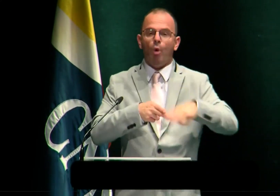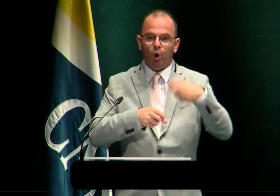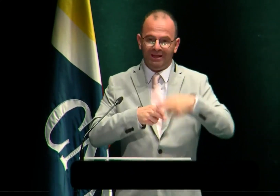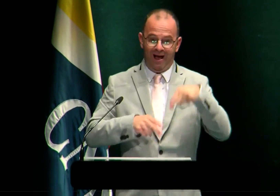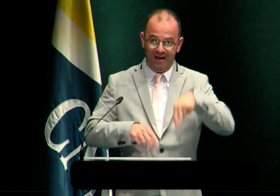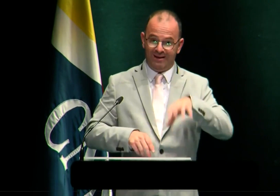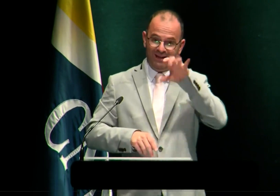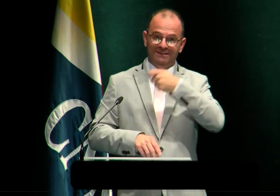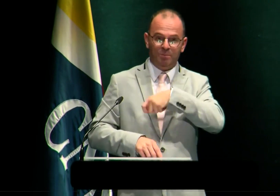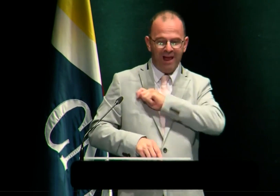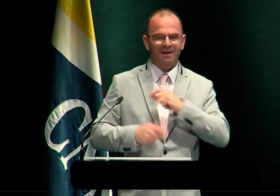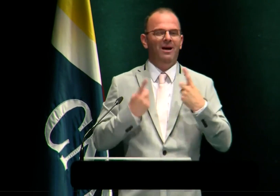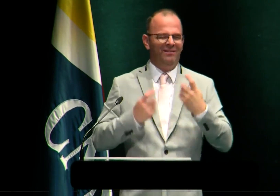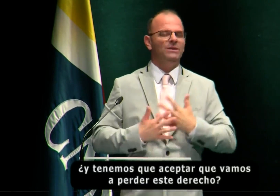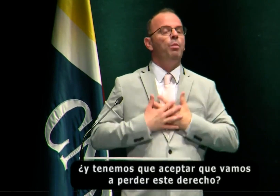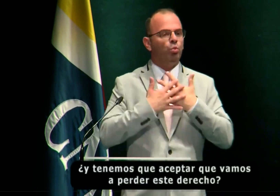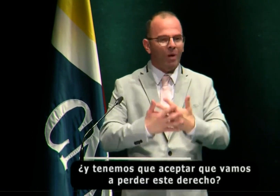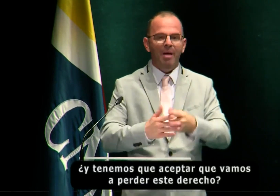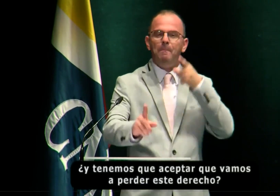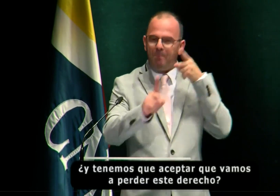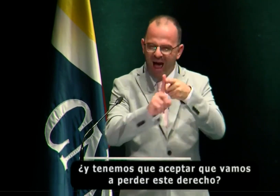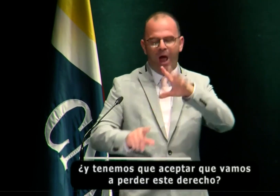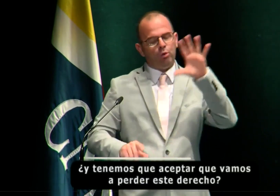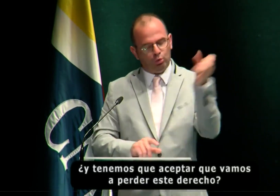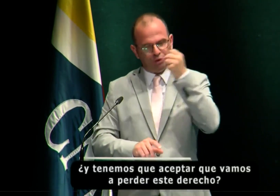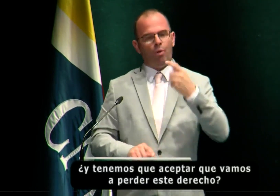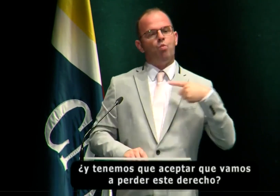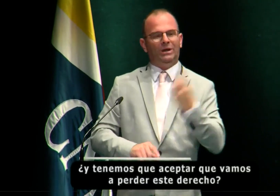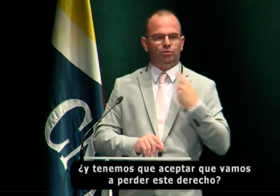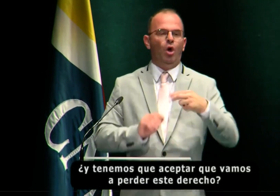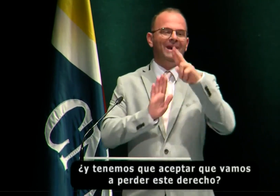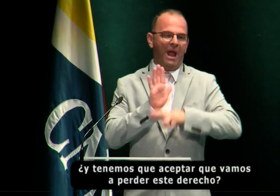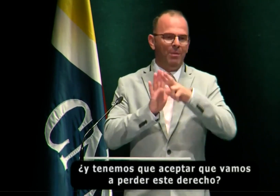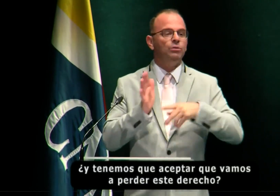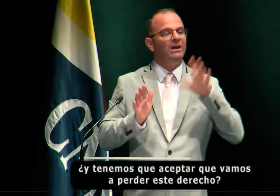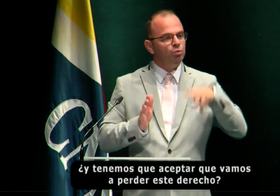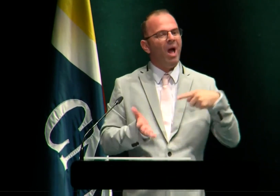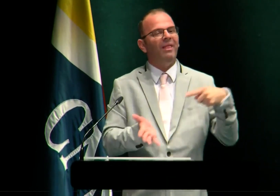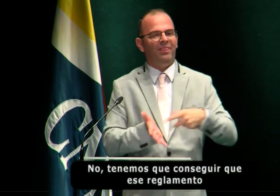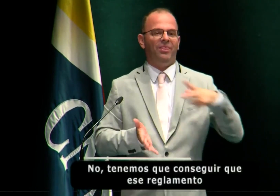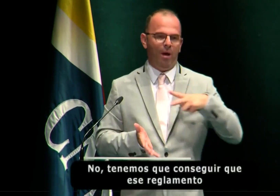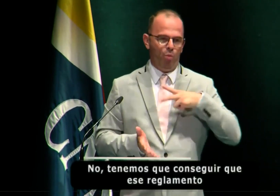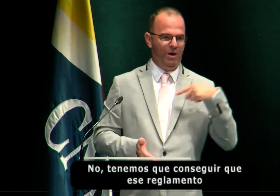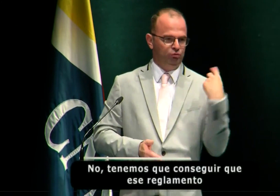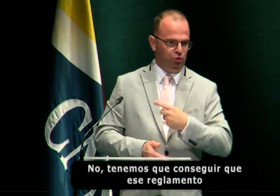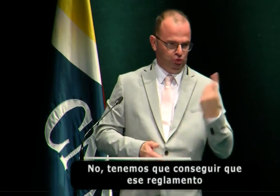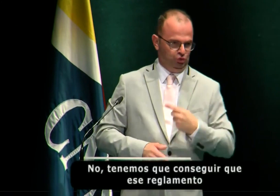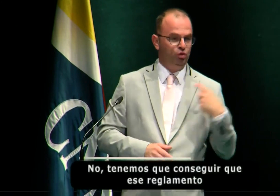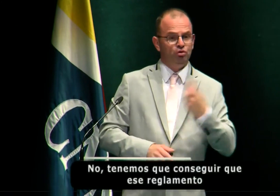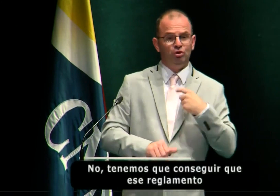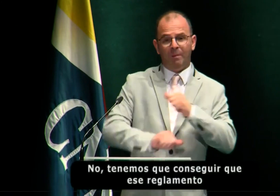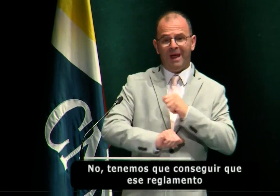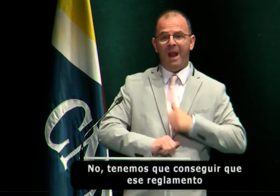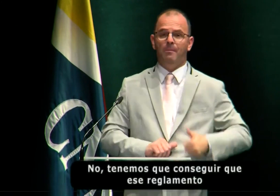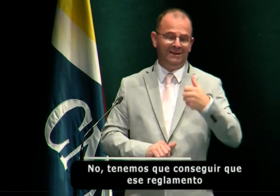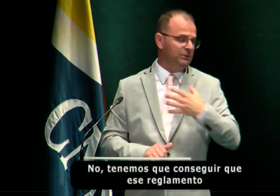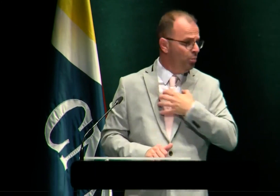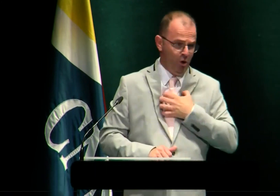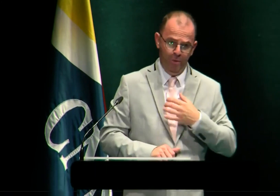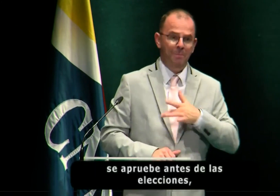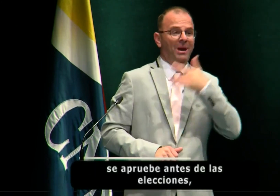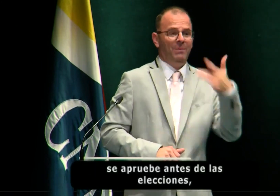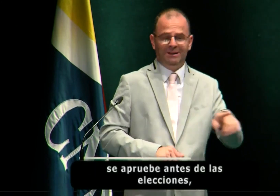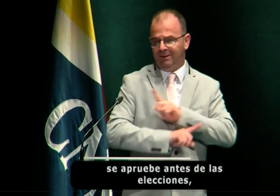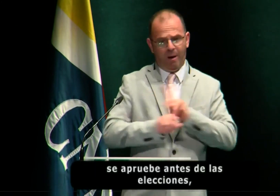elecciones. ¿Por qué? Porque toda la política, si conseguimos esa voluntad política, es una deuda